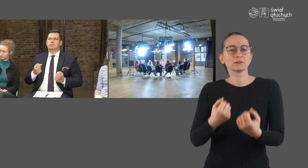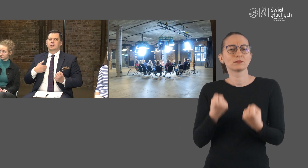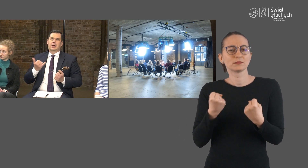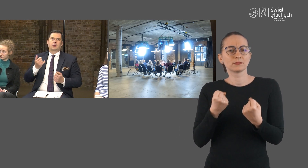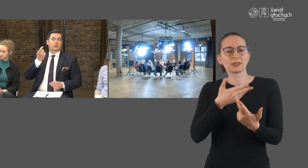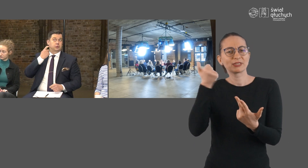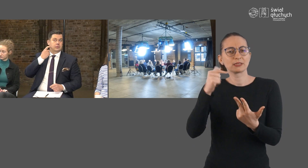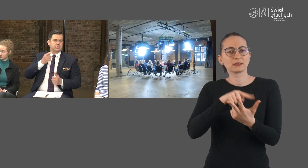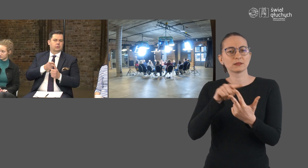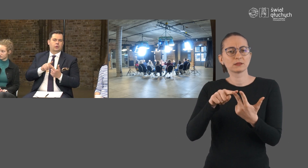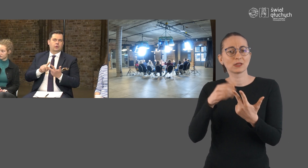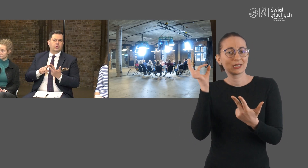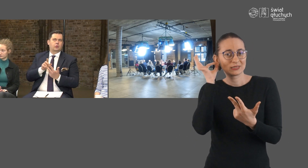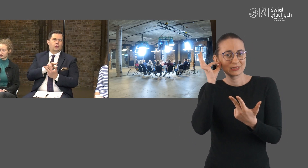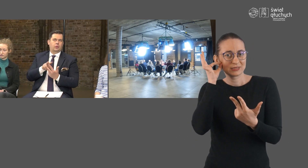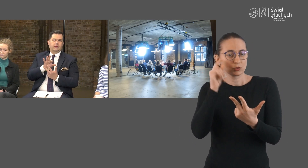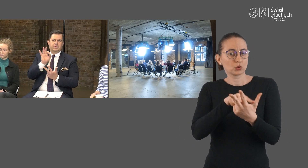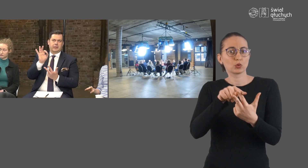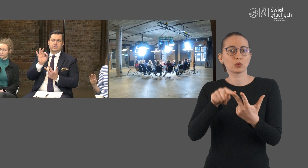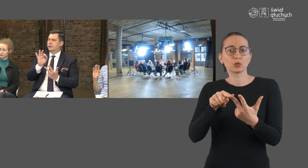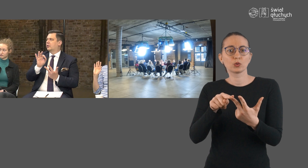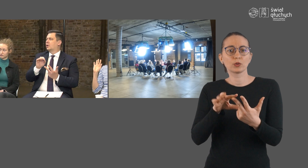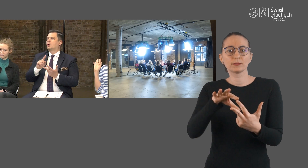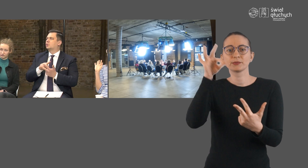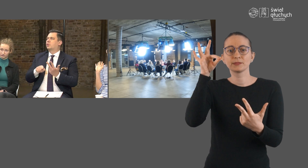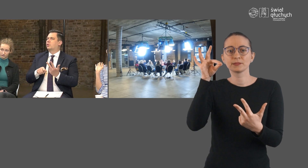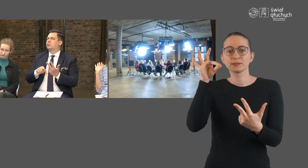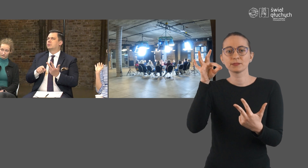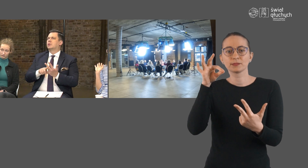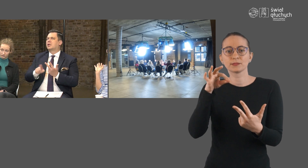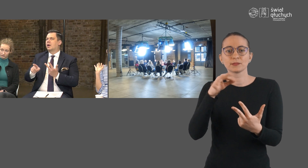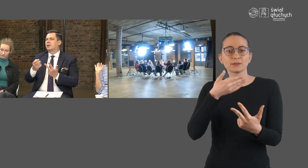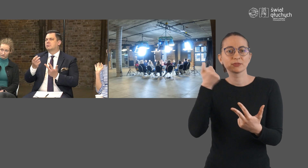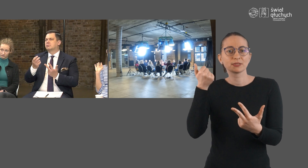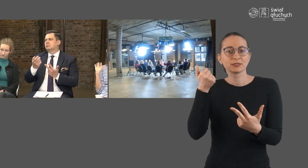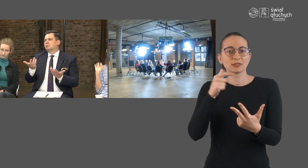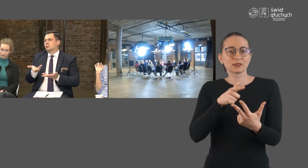tożsamość, takie dobre, jestem jako słyszący, którą wybieramy tutaj?